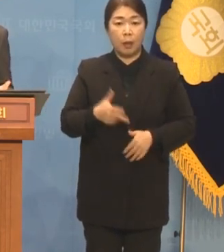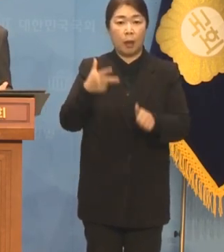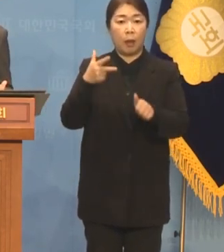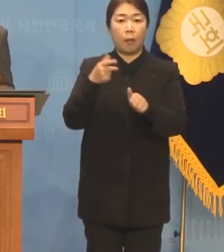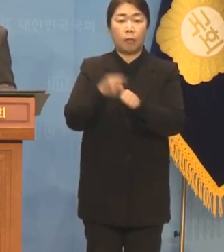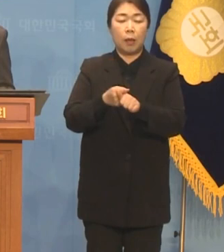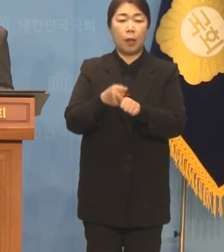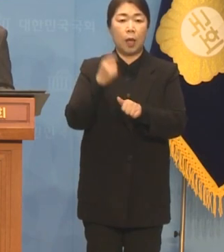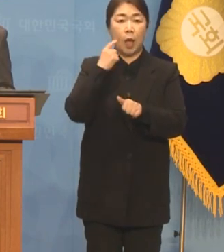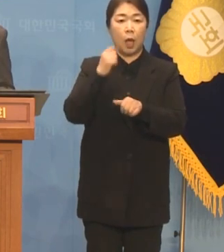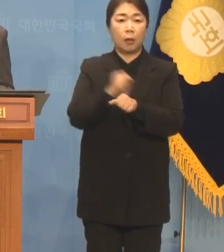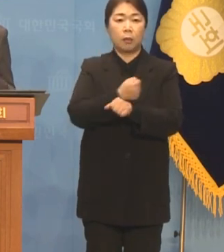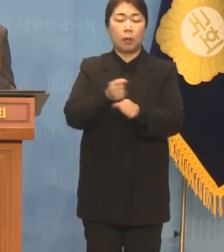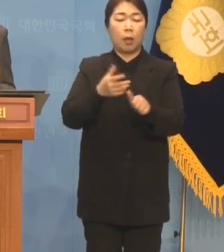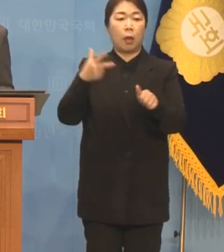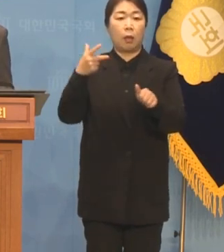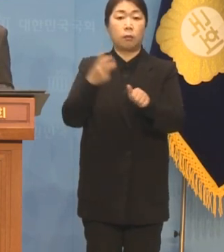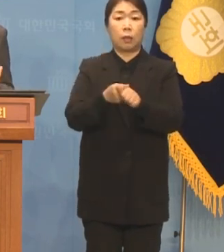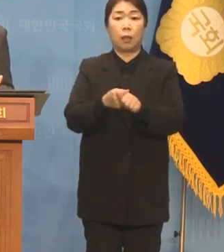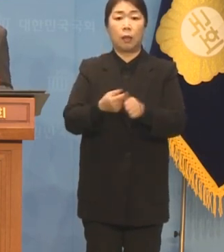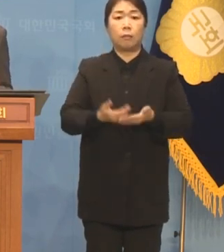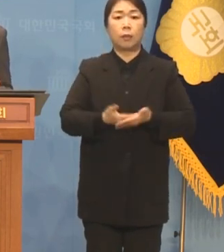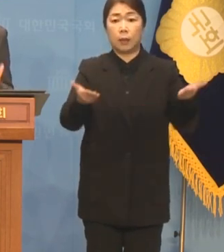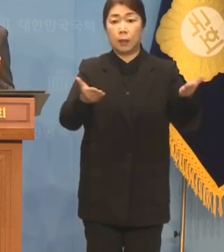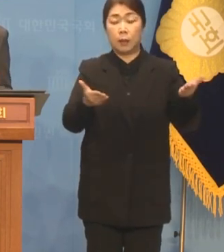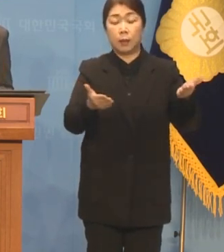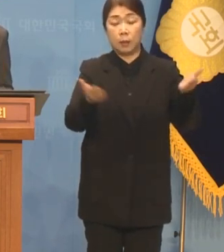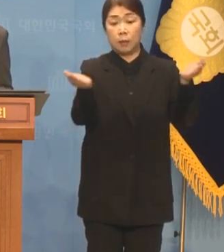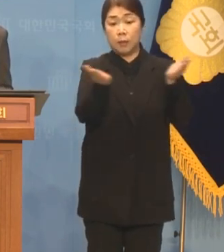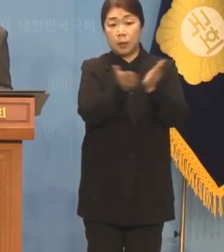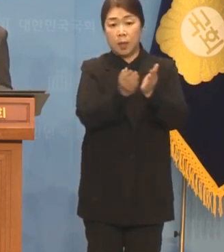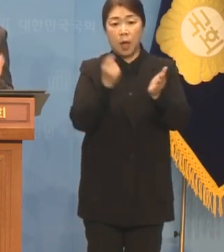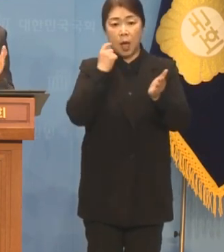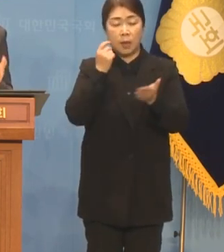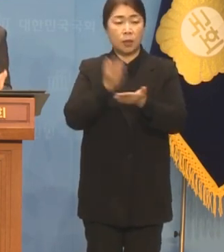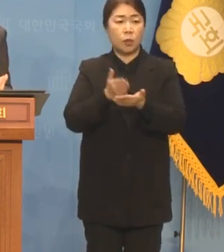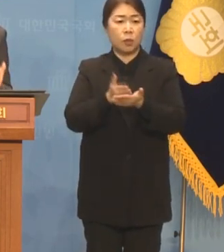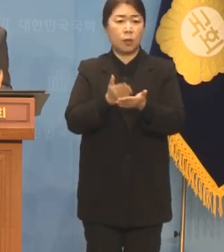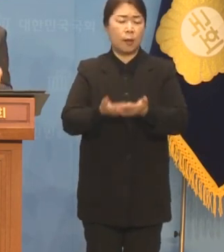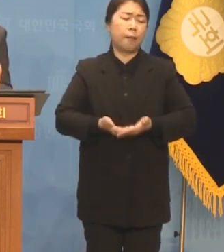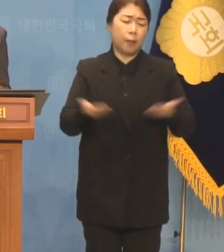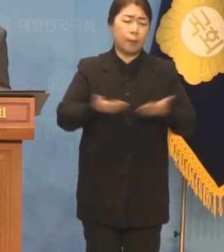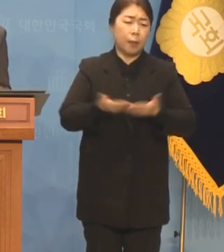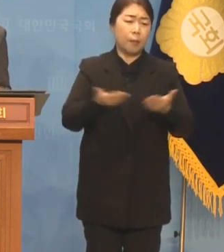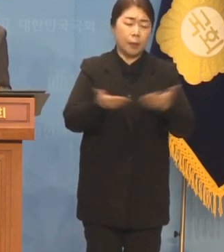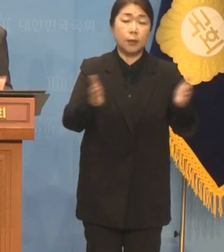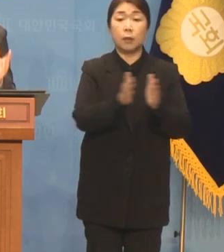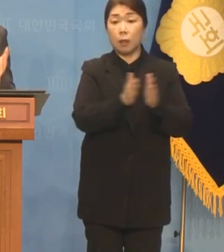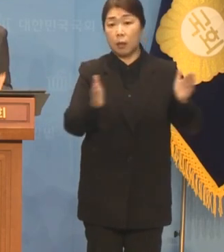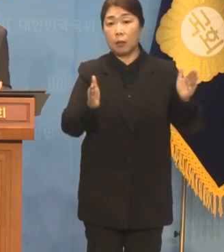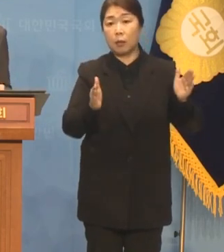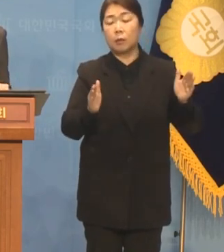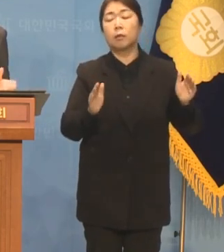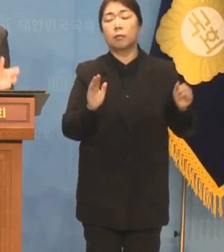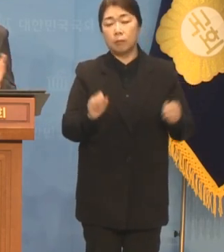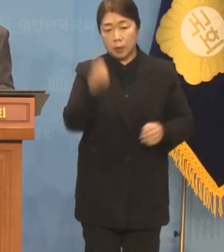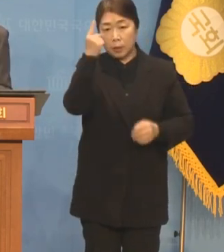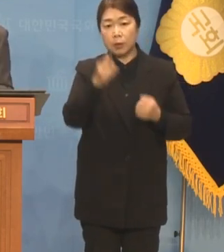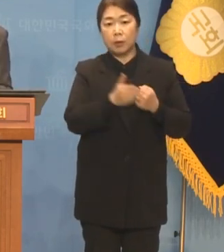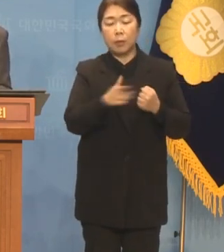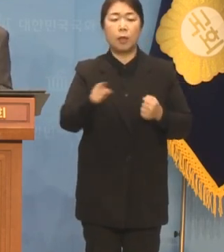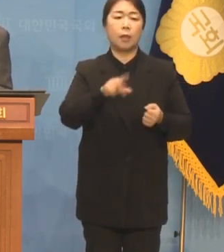그런 기사들이 쏟아졌고 그에 부합해서 가짜 뉴스들이 쏟아지기 시작하면서 이